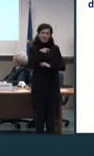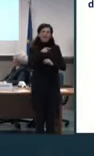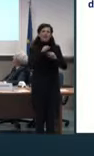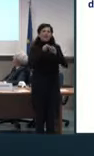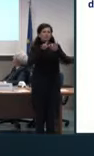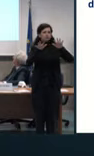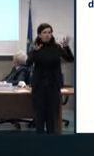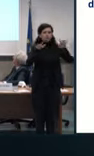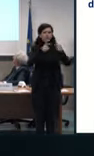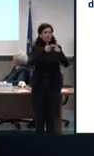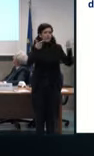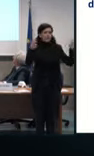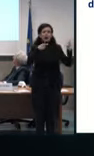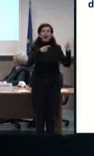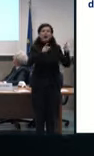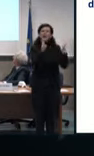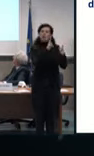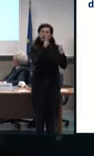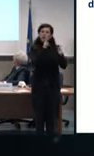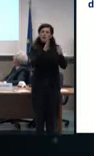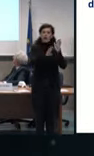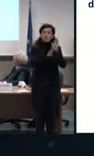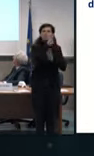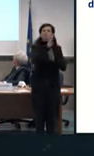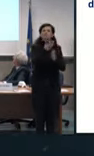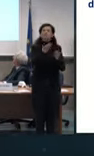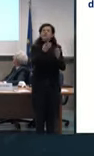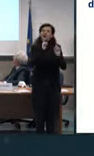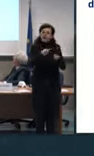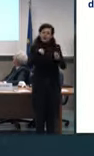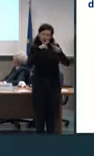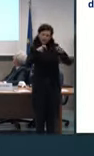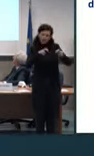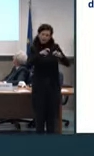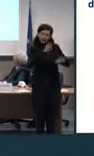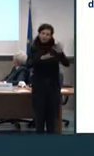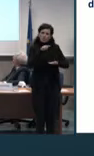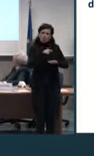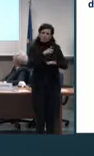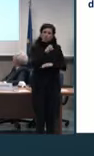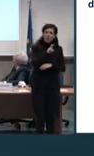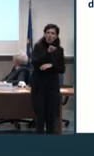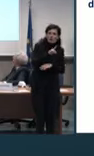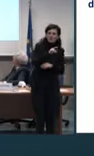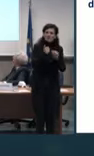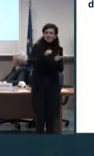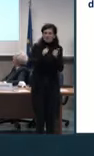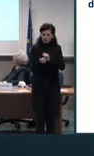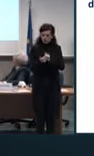facile c'è una mortalità più alto la stiamo andando ad indagare adesso poi nella prossima slide vi andremo ad